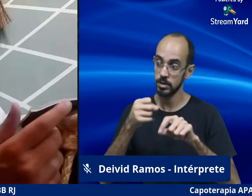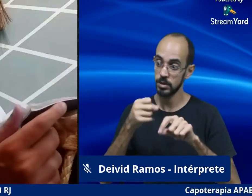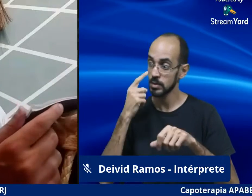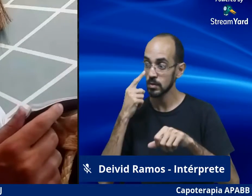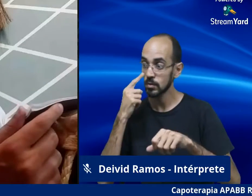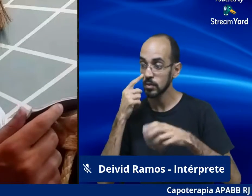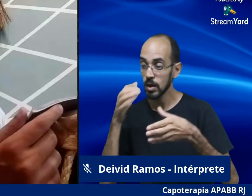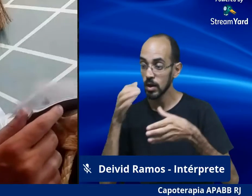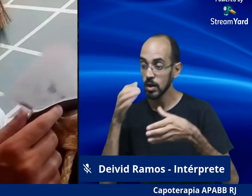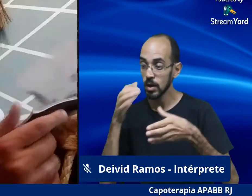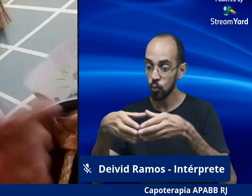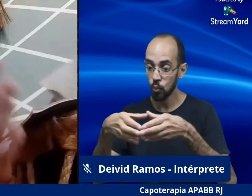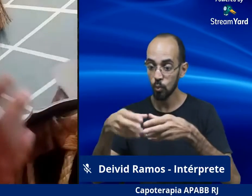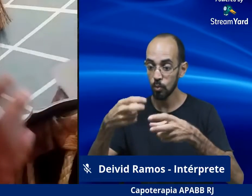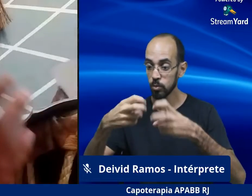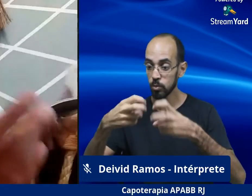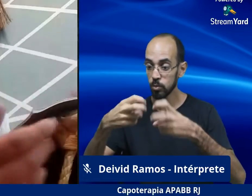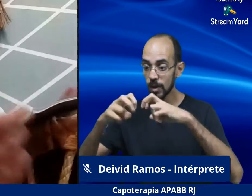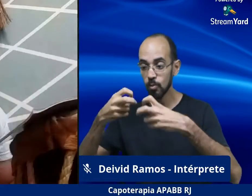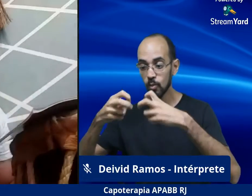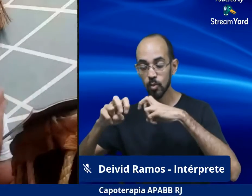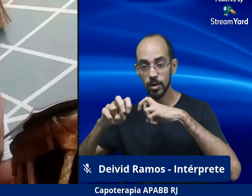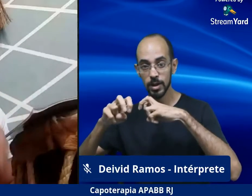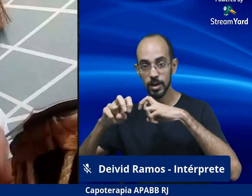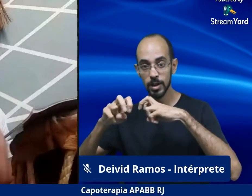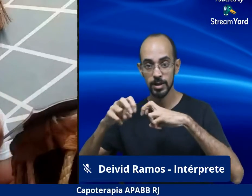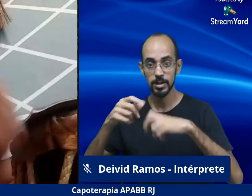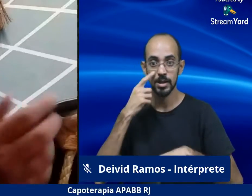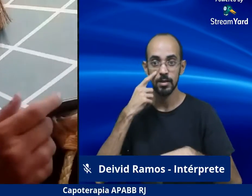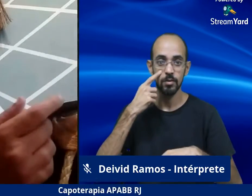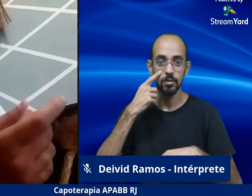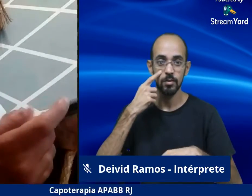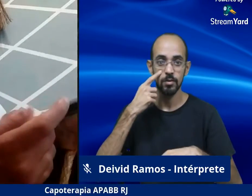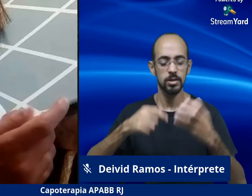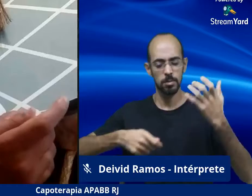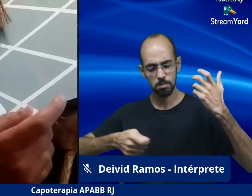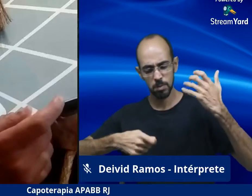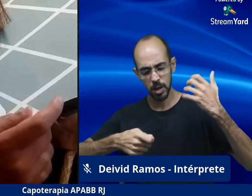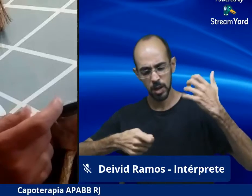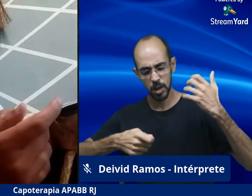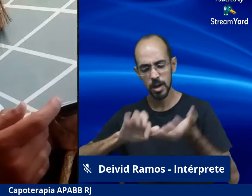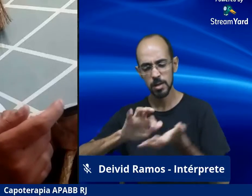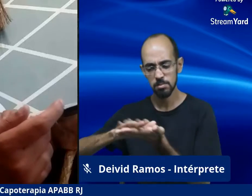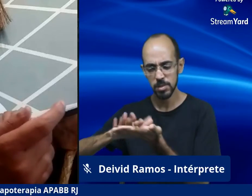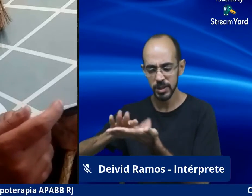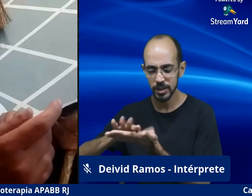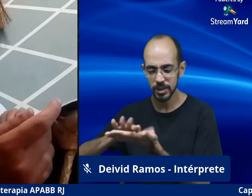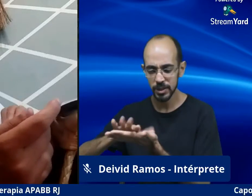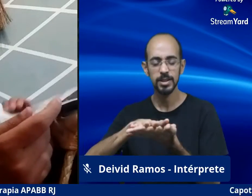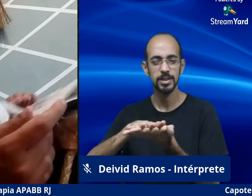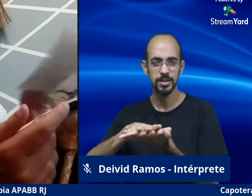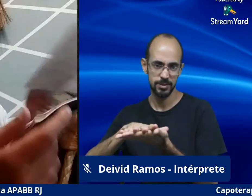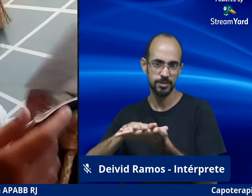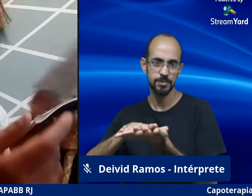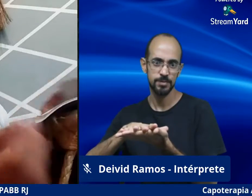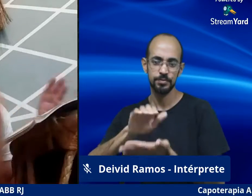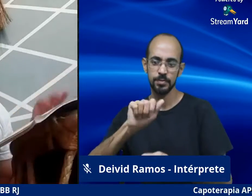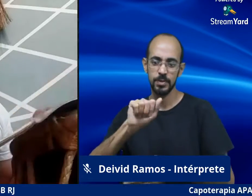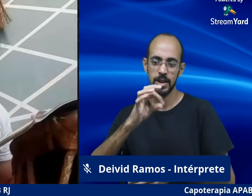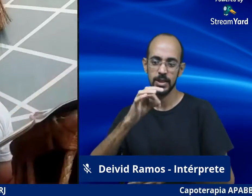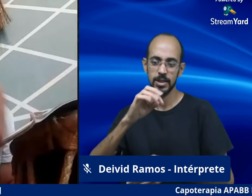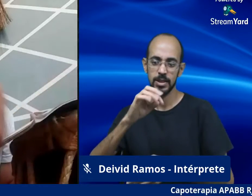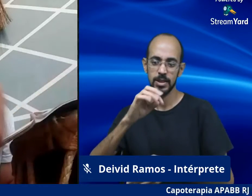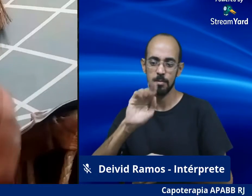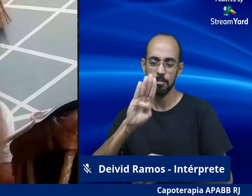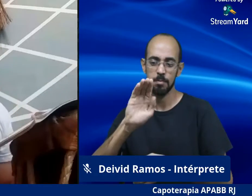capoeira, né? Tava lá os birimbás, o atabaque, o pandeiro. E isso é muito bacana, né? A gente sente